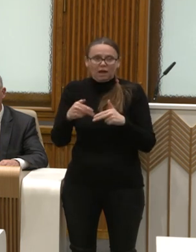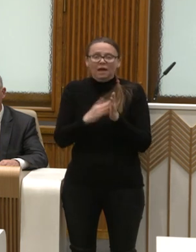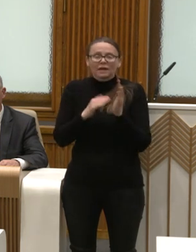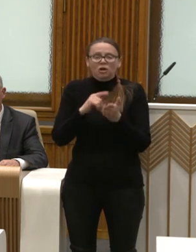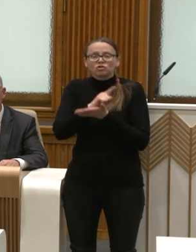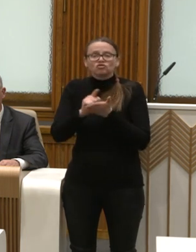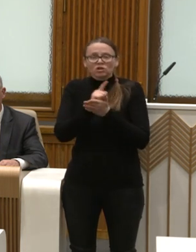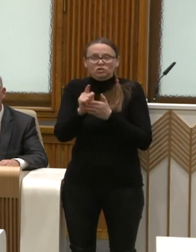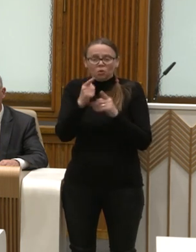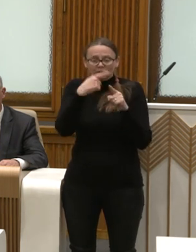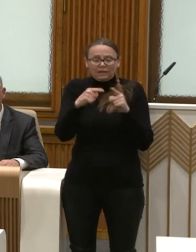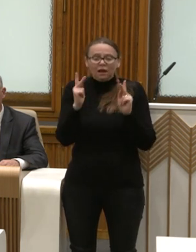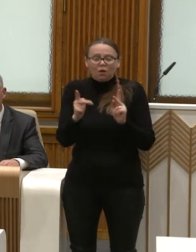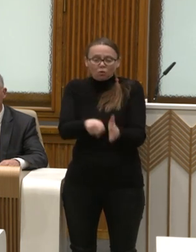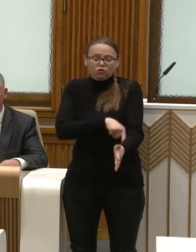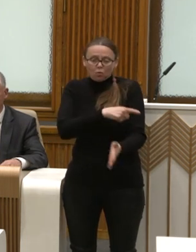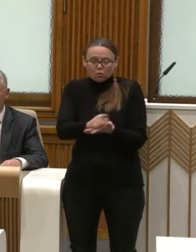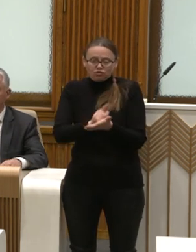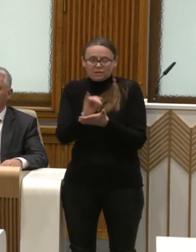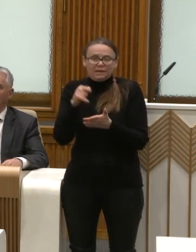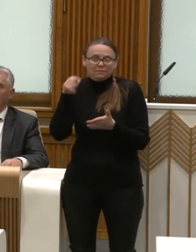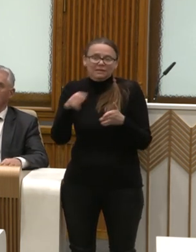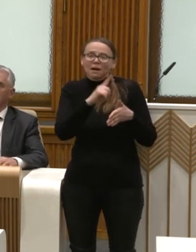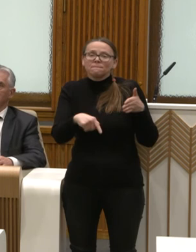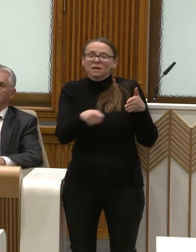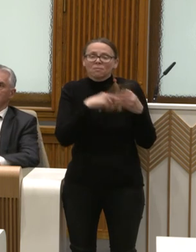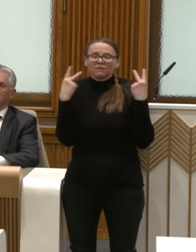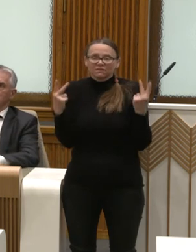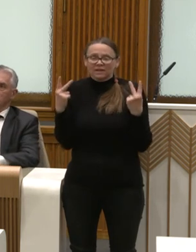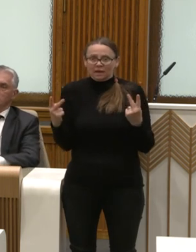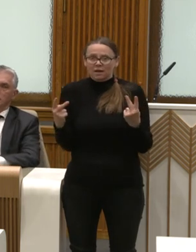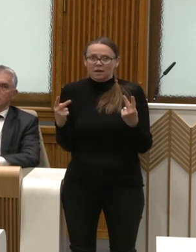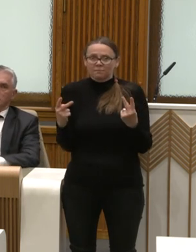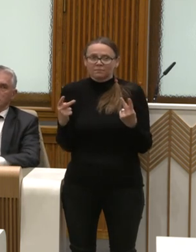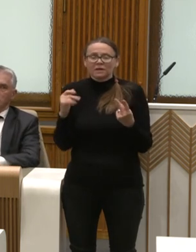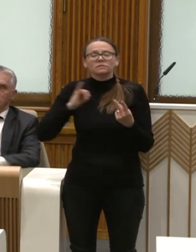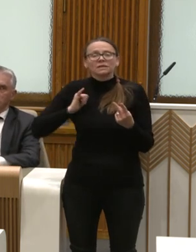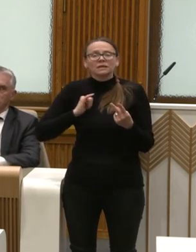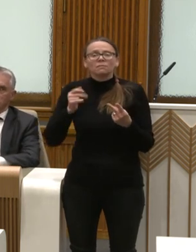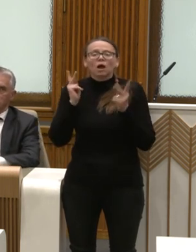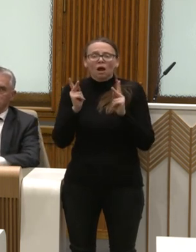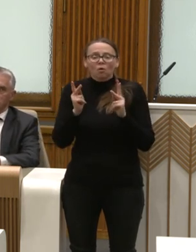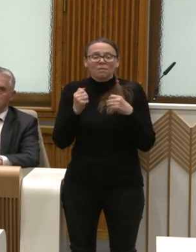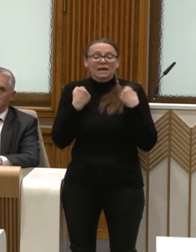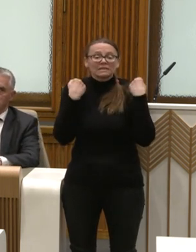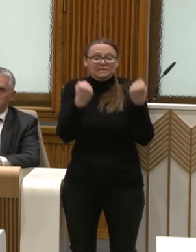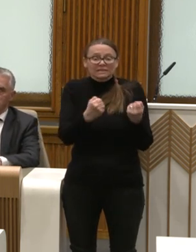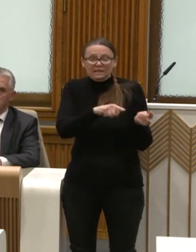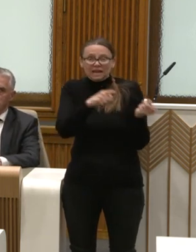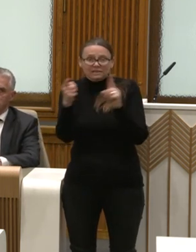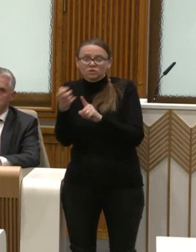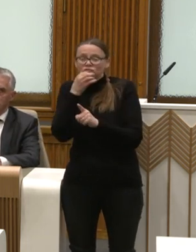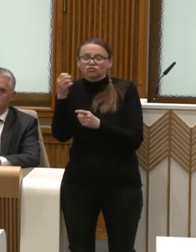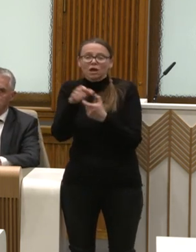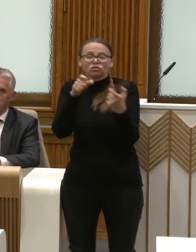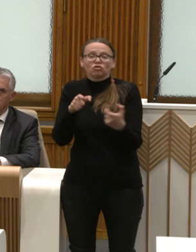časovni okvir, kako dolgo časa ne bi zdaj ta prepoved veljala? Zanima me, kako je s tranzitom, če tovorni promet ne bo